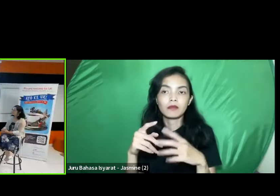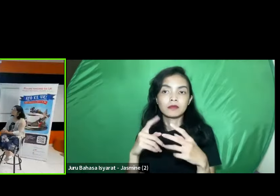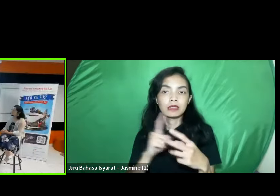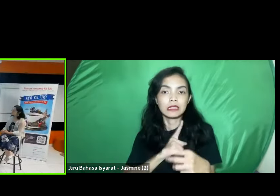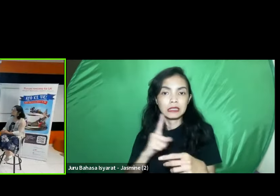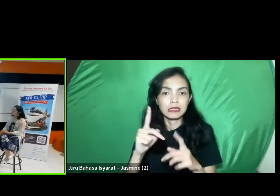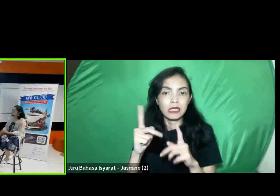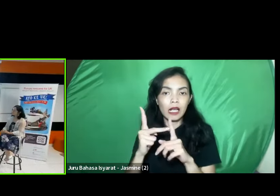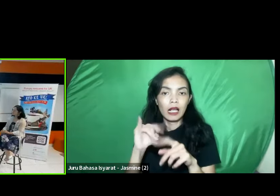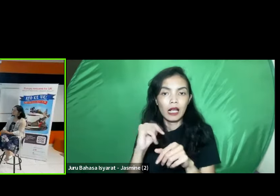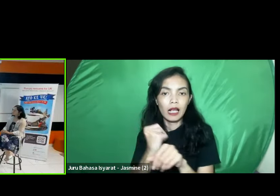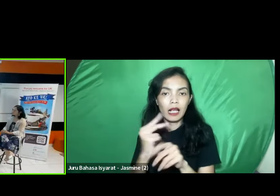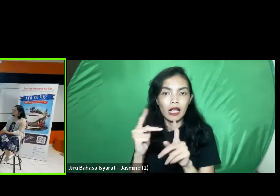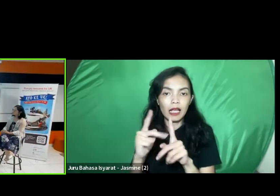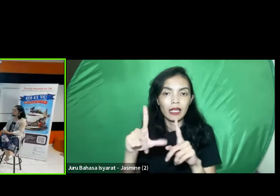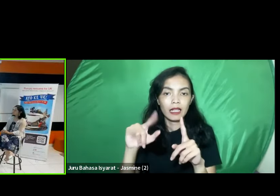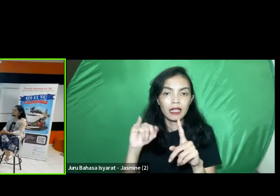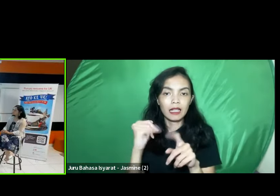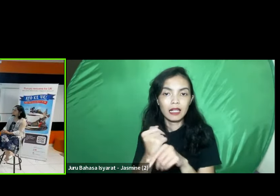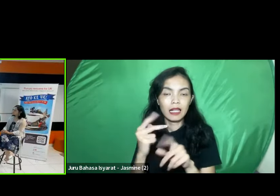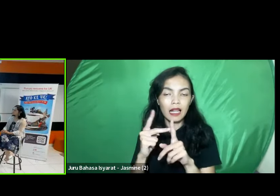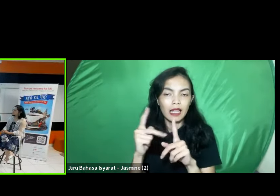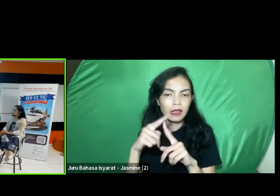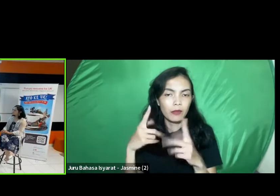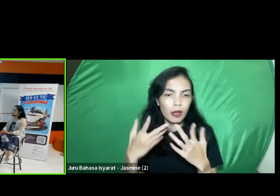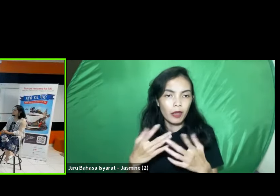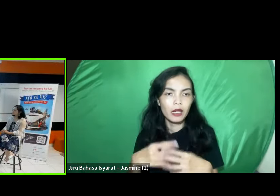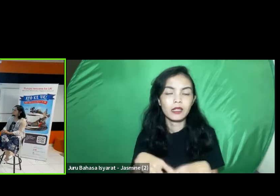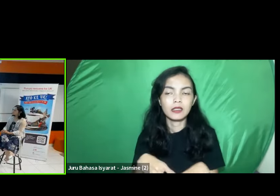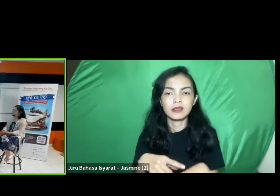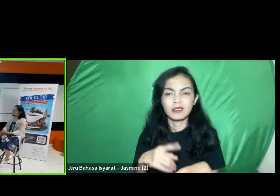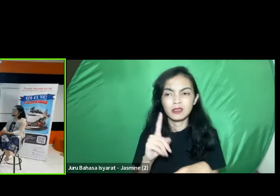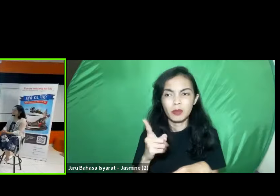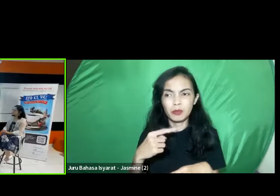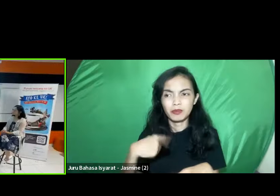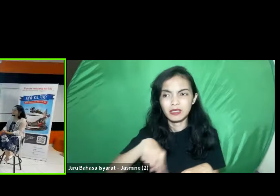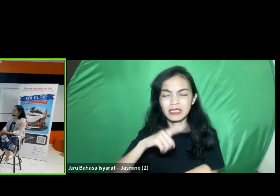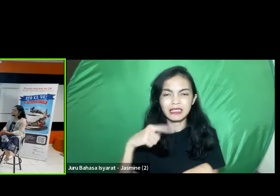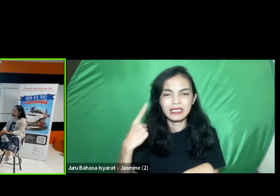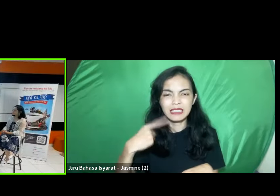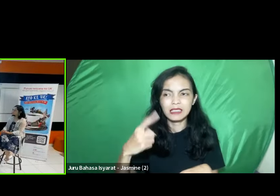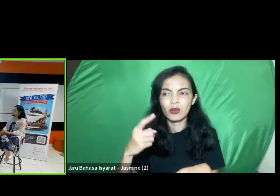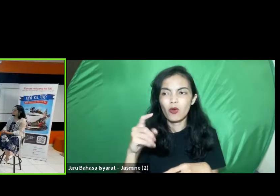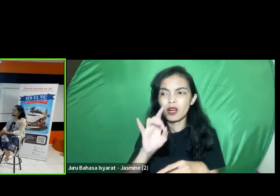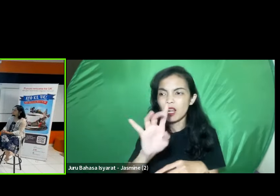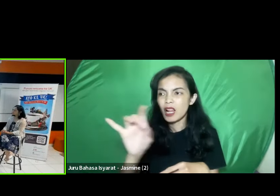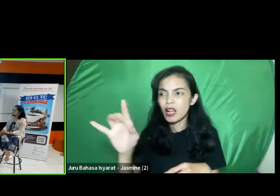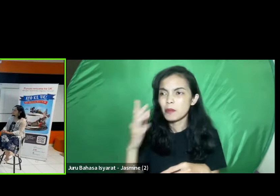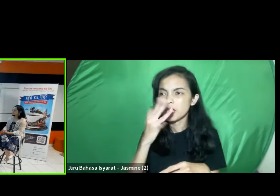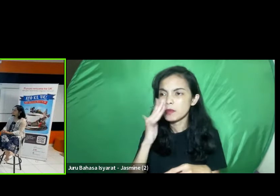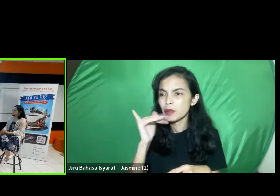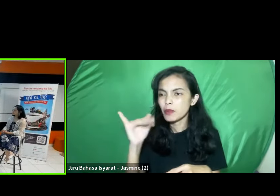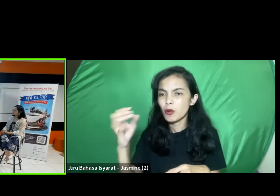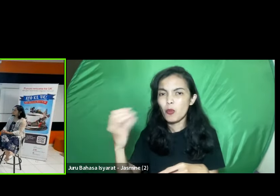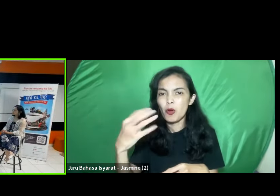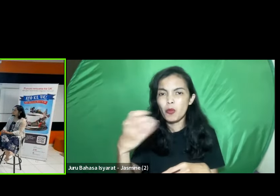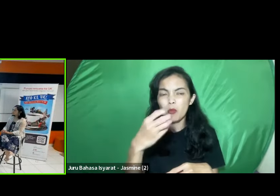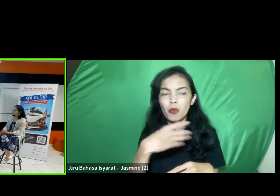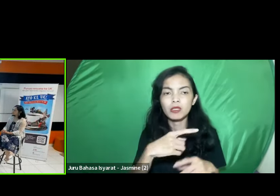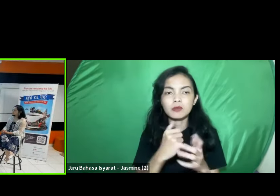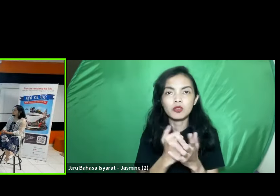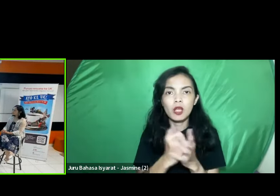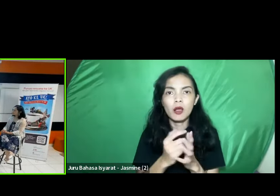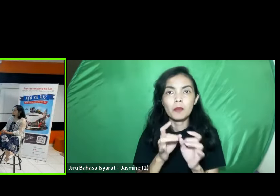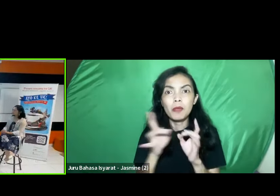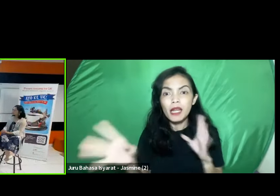biasa banget dengar Orang ngomong standar sebetulnya pembeda itu enggak harus terlalu teman-teman cari-cari sehingga kelihatan beda